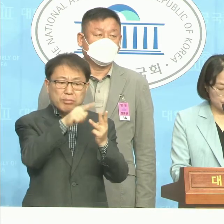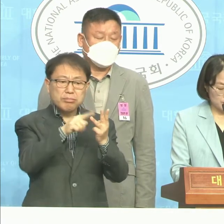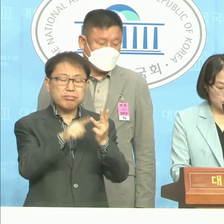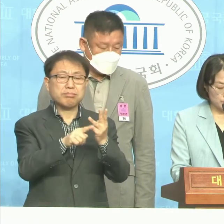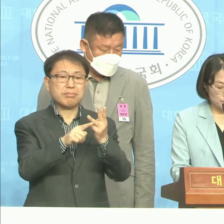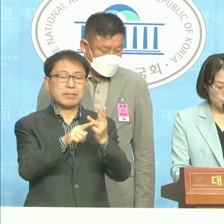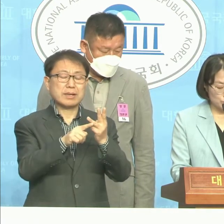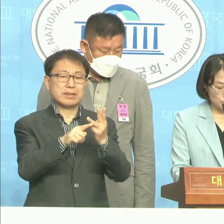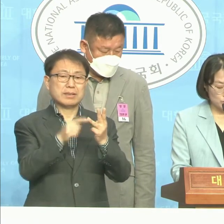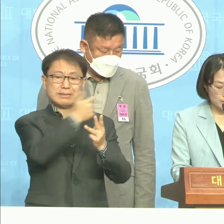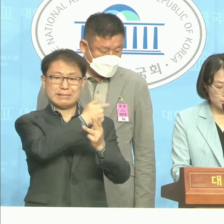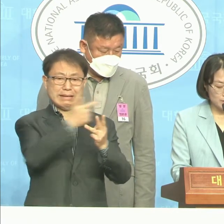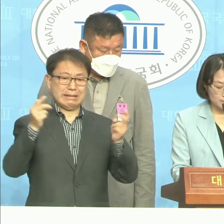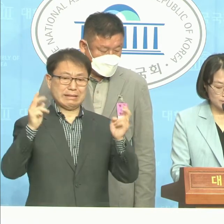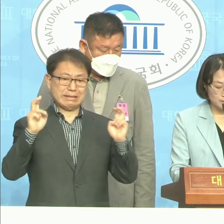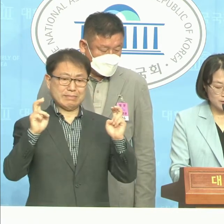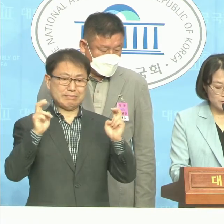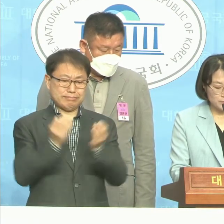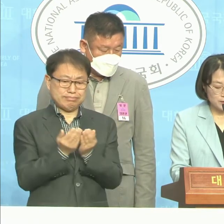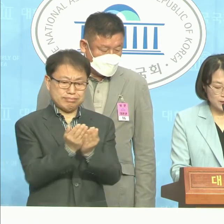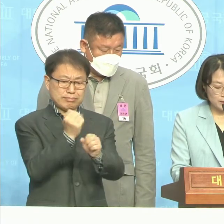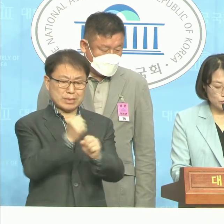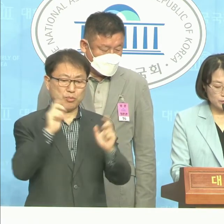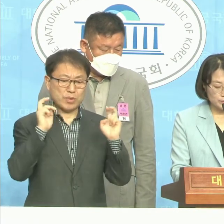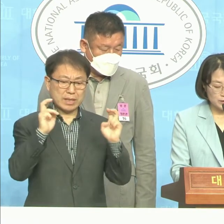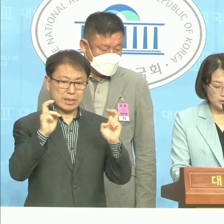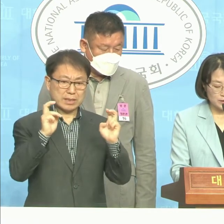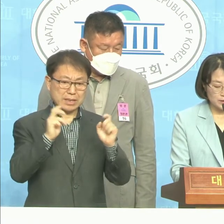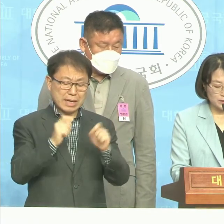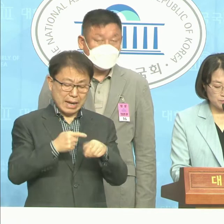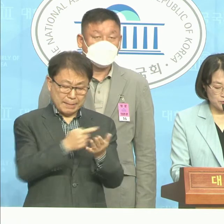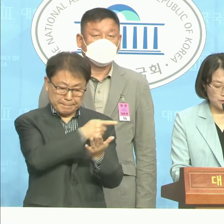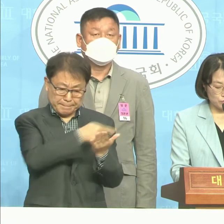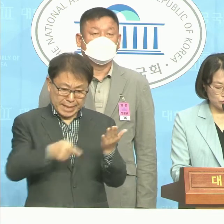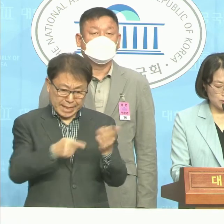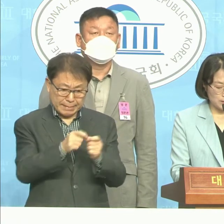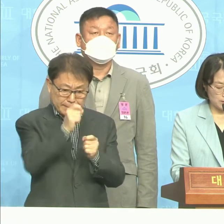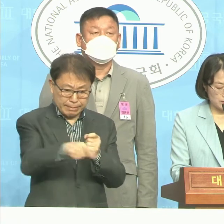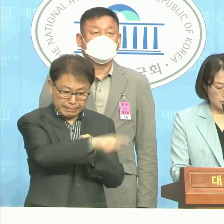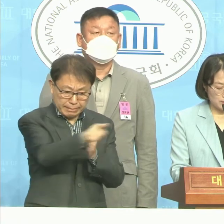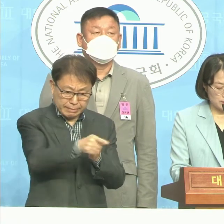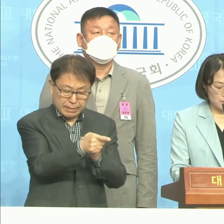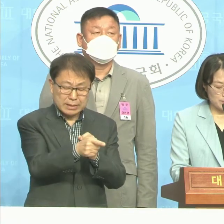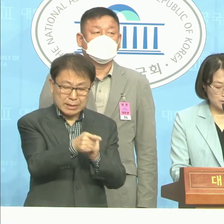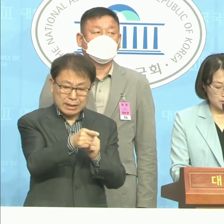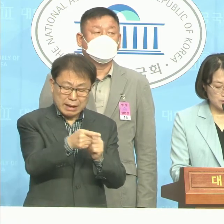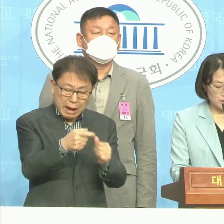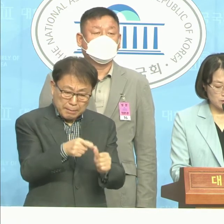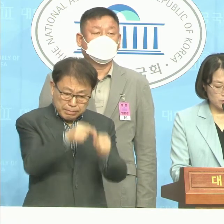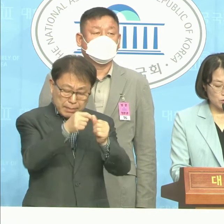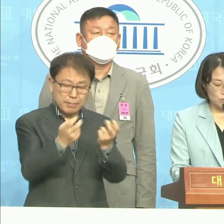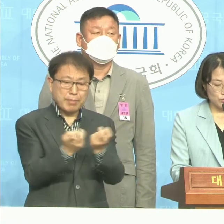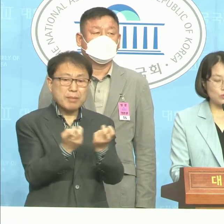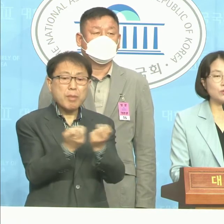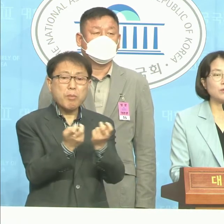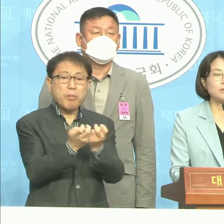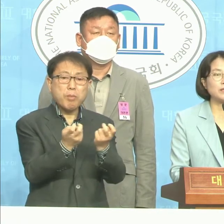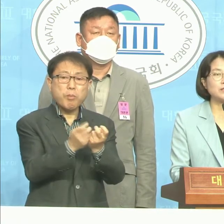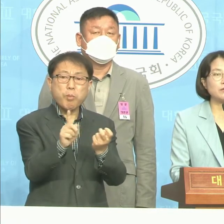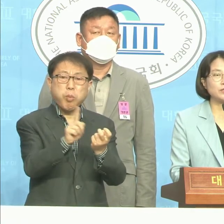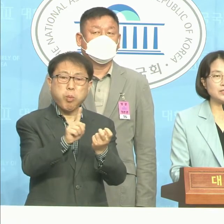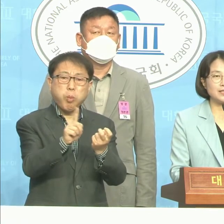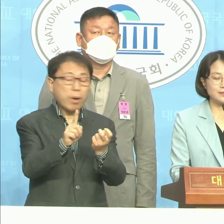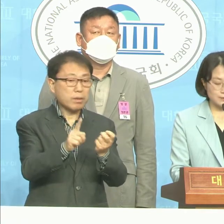대기업 조선 산사는 피해 하도급 업체들에 대한 피해구제 나 재발방지 대책 어떤 것도